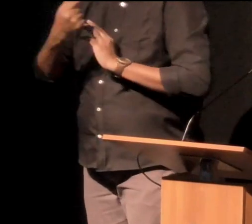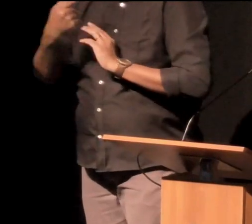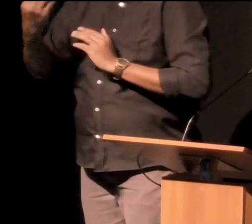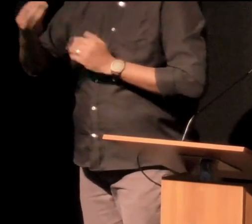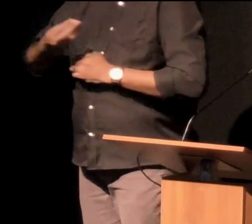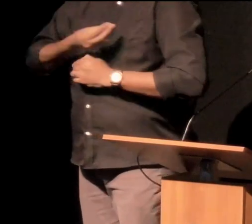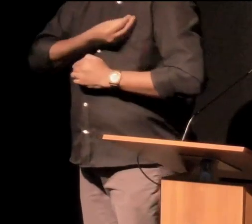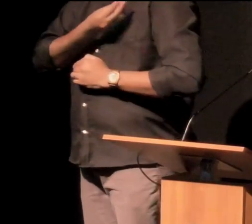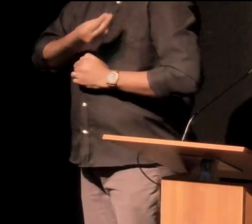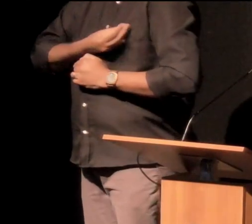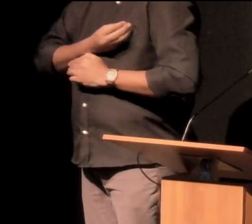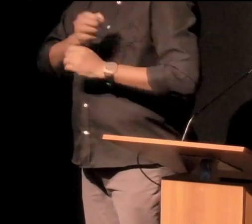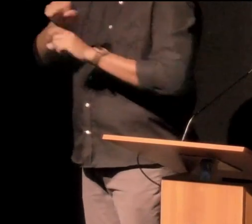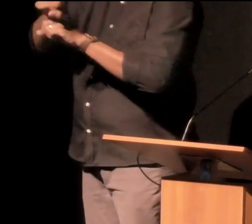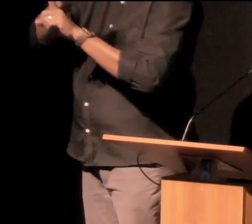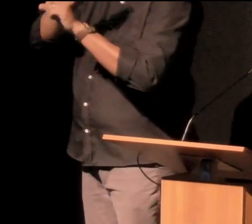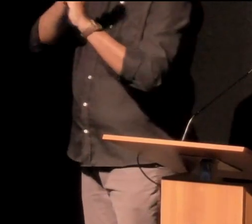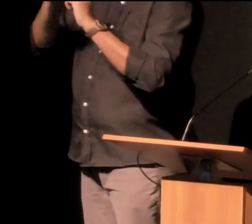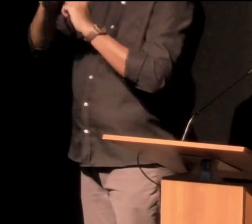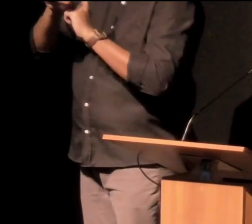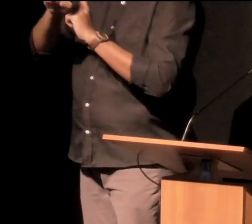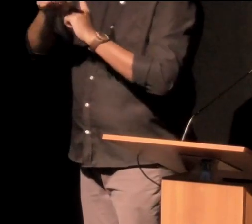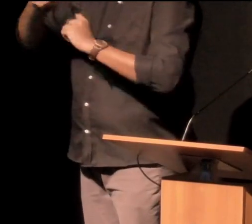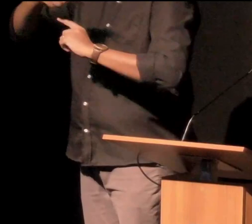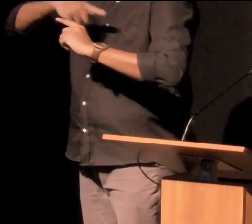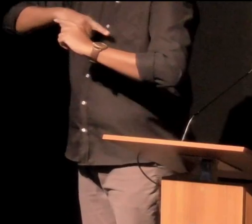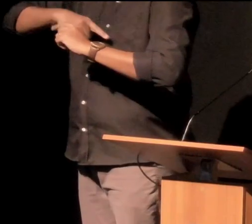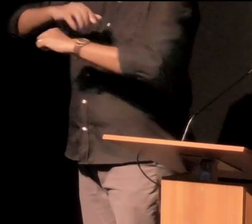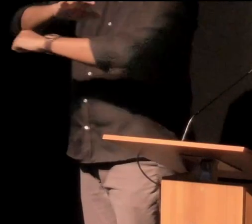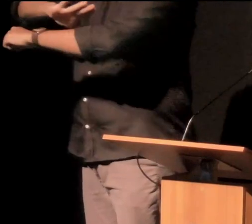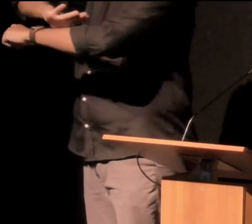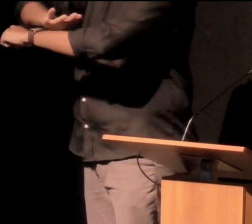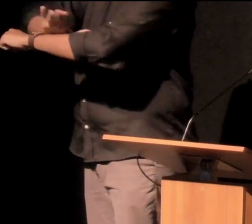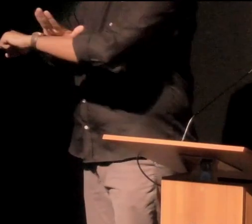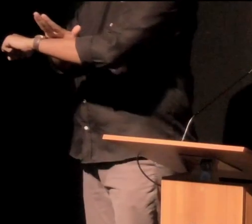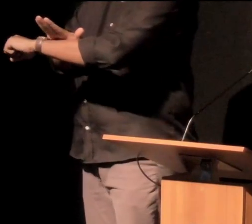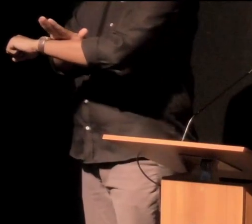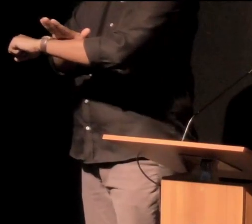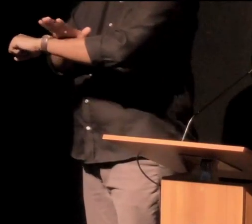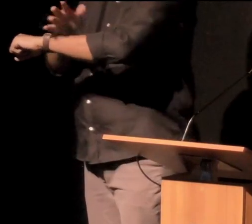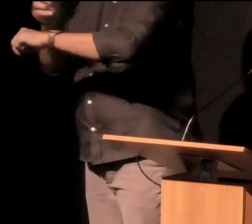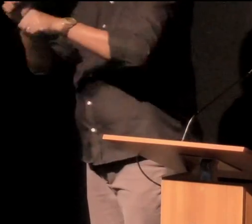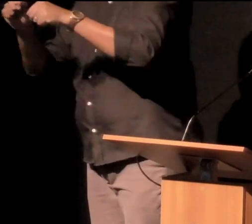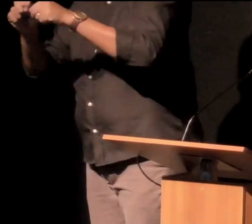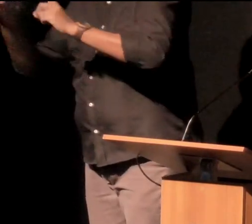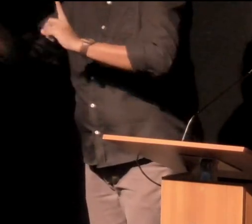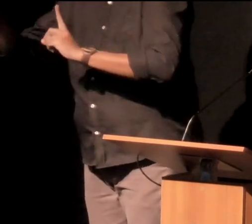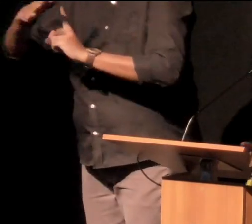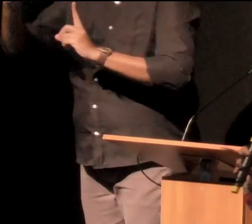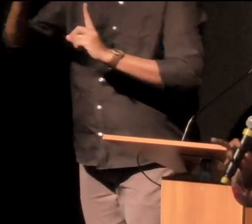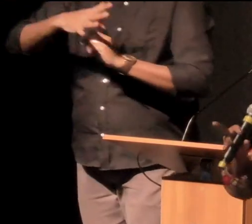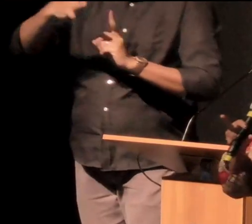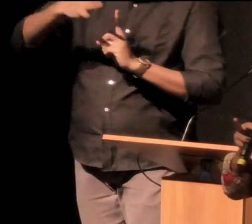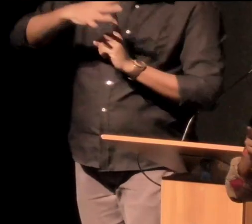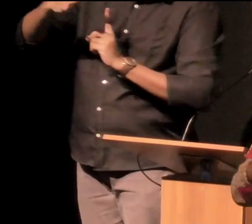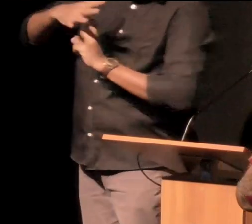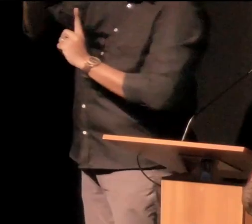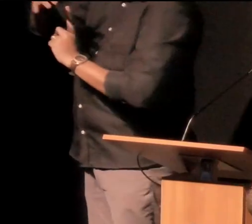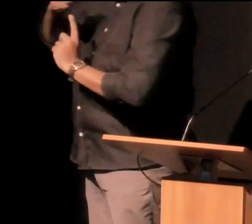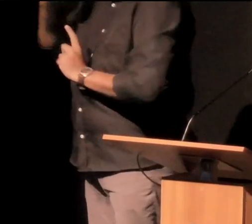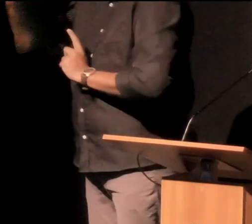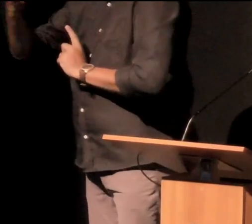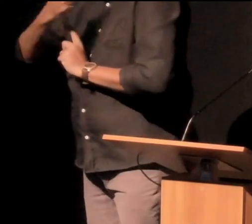racista nos faz colocar esse monte né de estereótipos aí em relação à população negra e